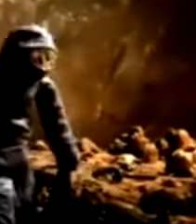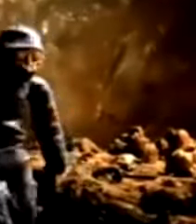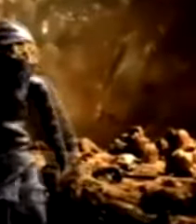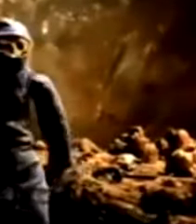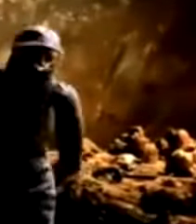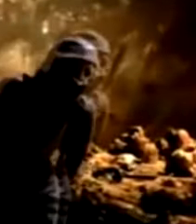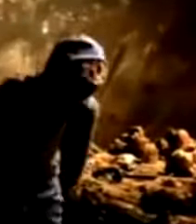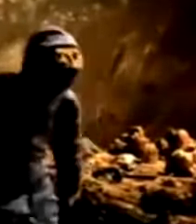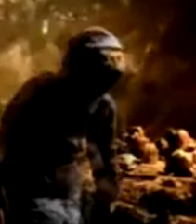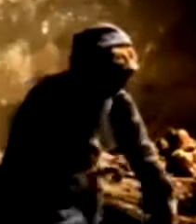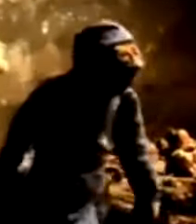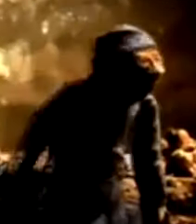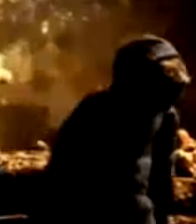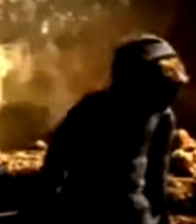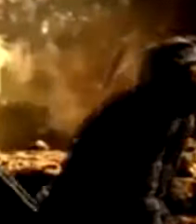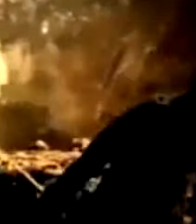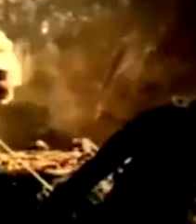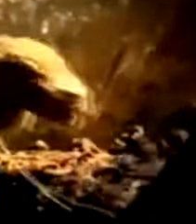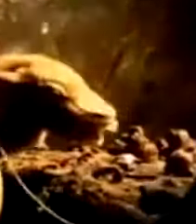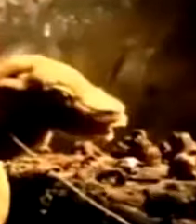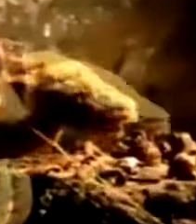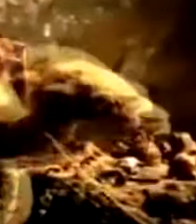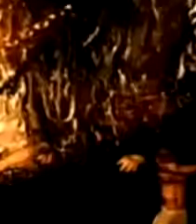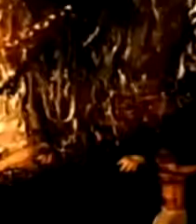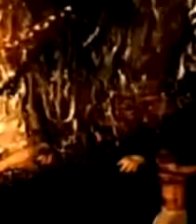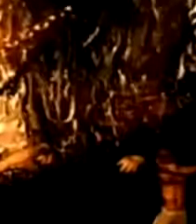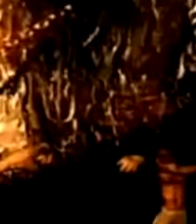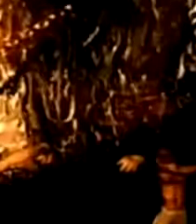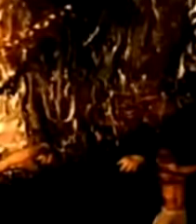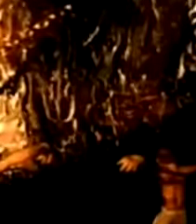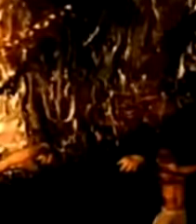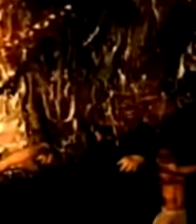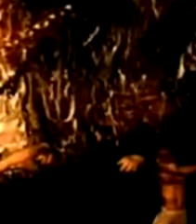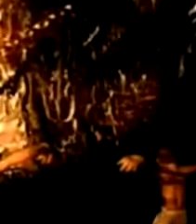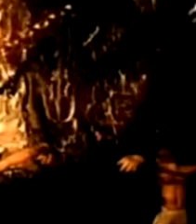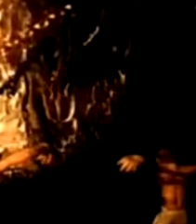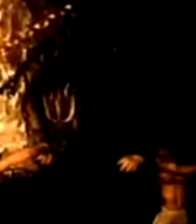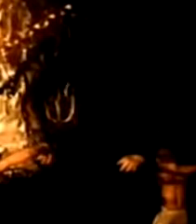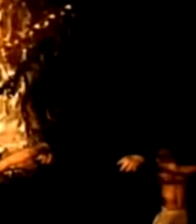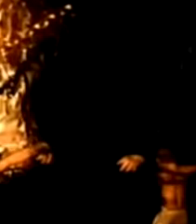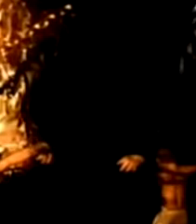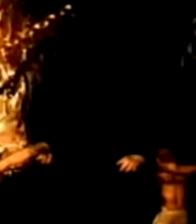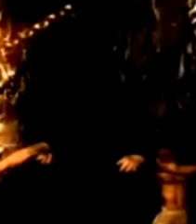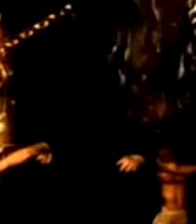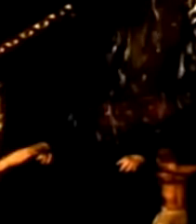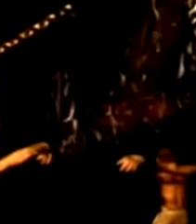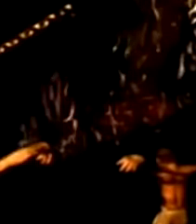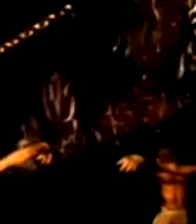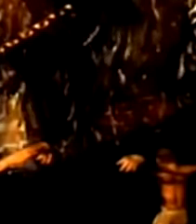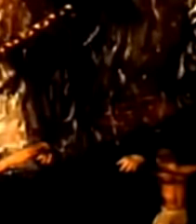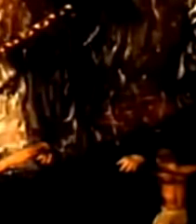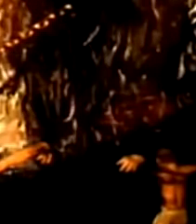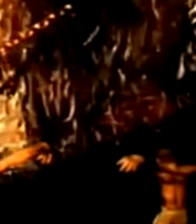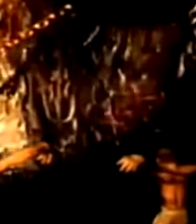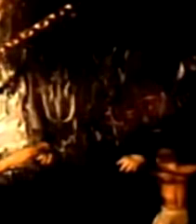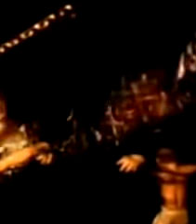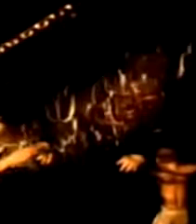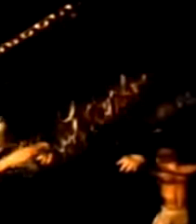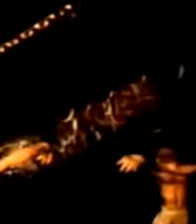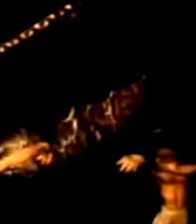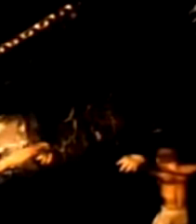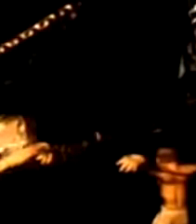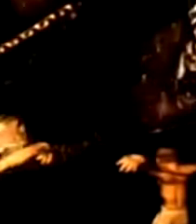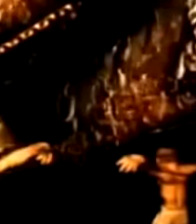E evidentemente, as pessoas que conduzem suas vidas, suas formas,